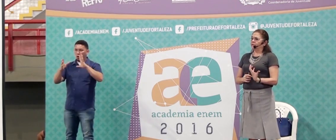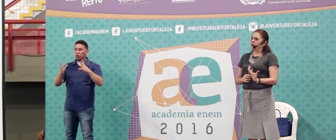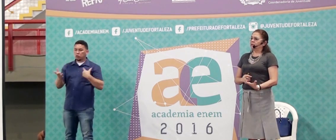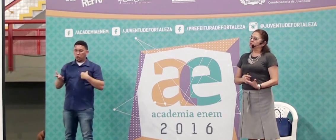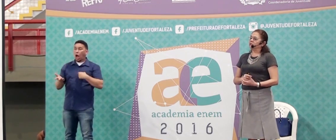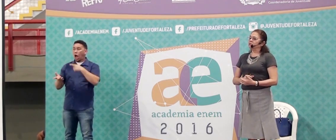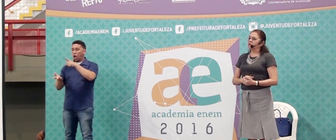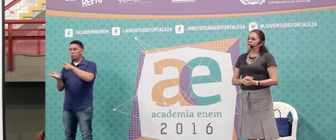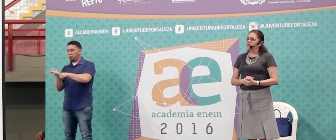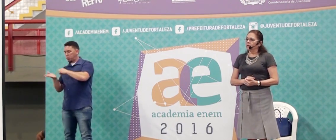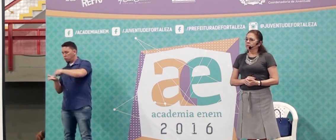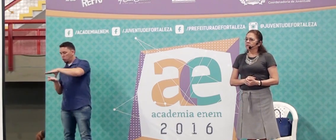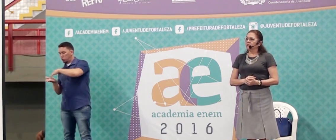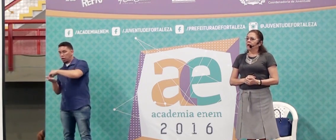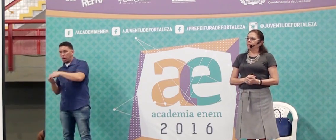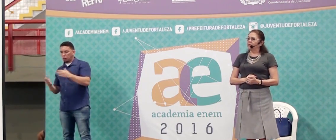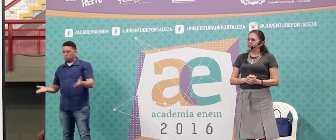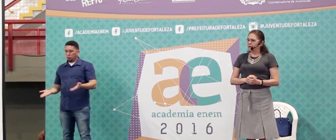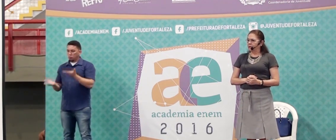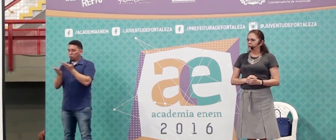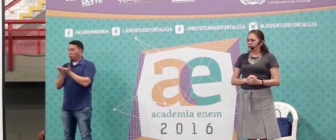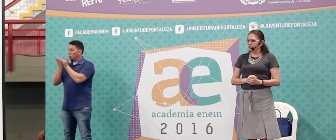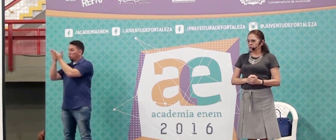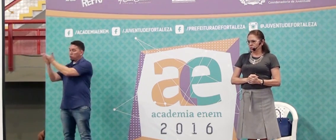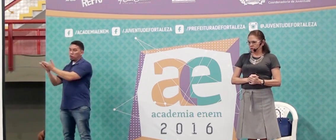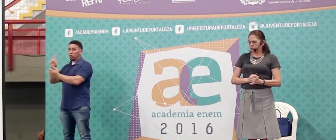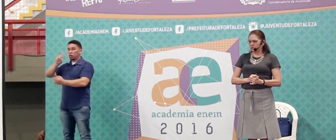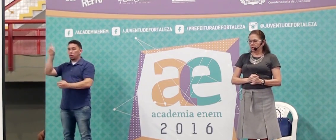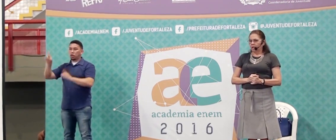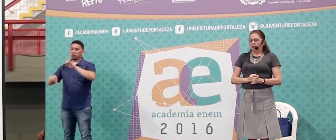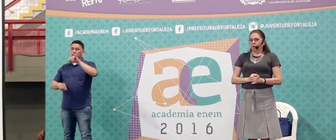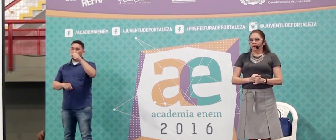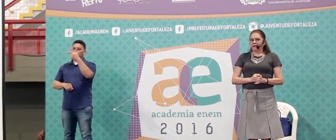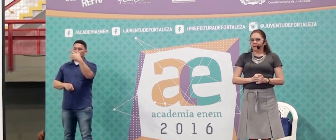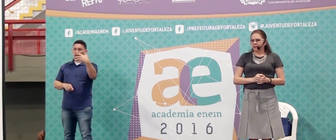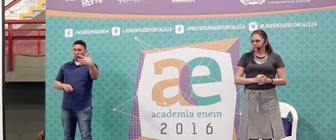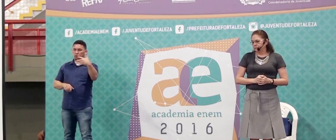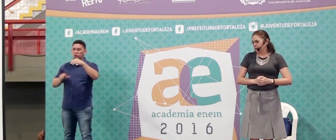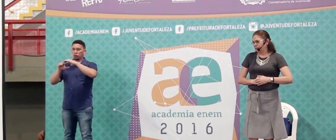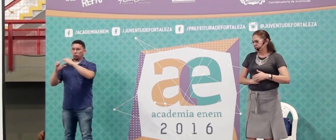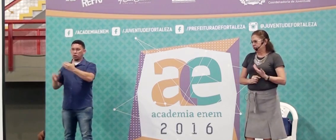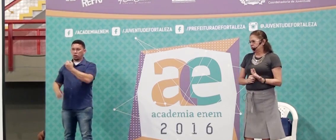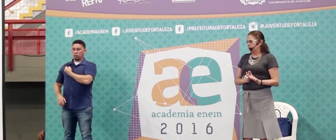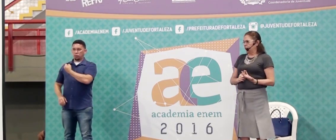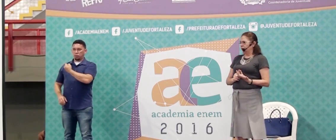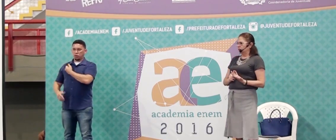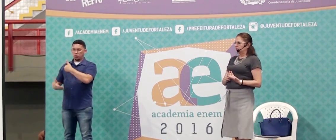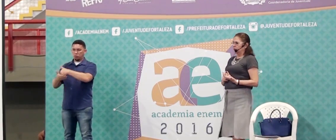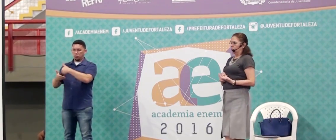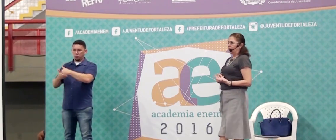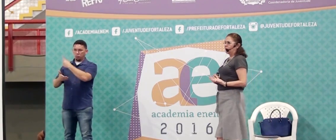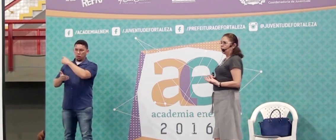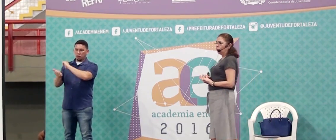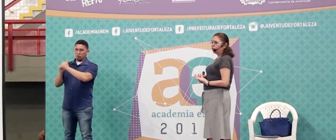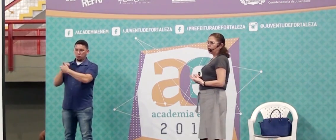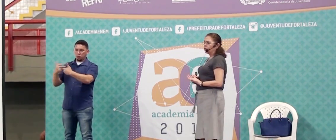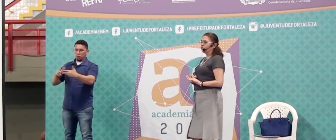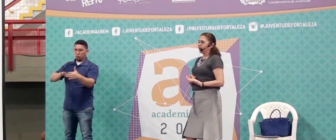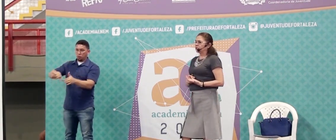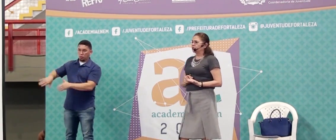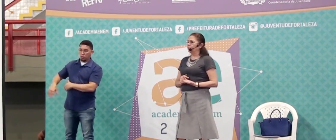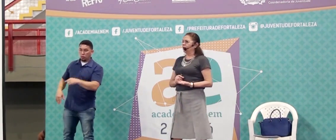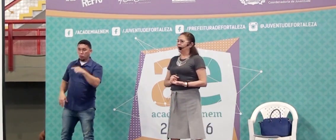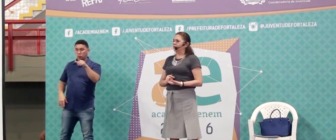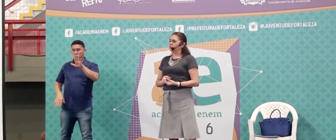parâmetro as informações que nós vamos aprender na aula de hoje. O Enem, para vocês terem uma noção, é o